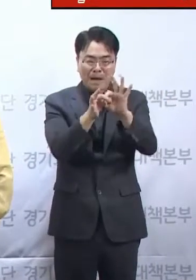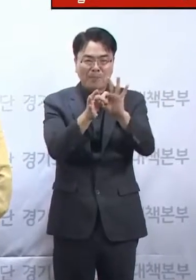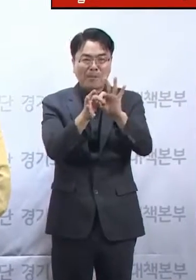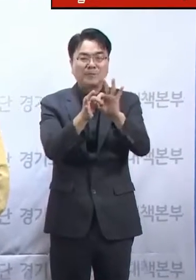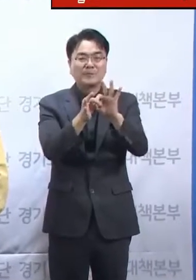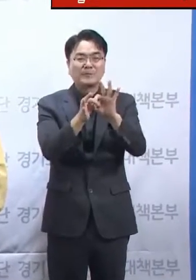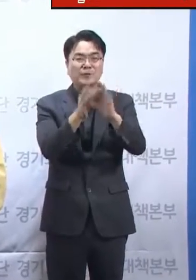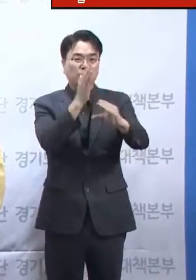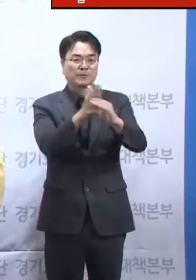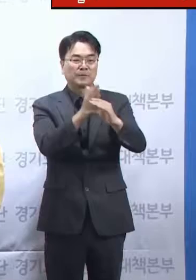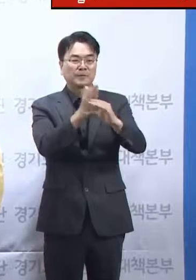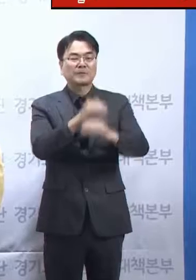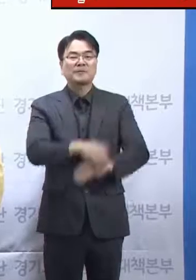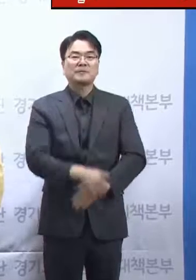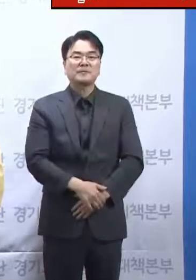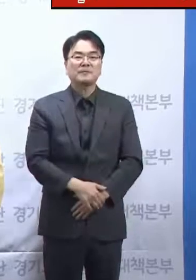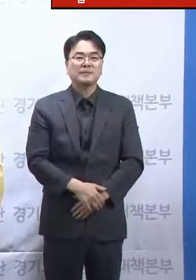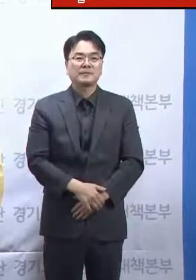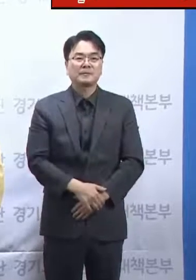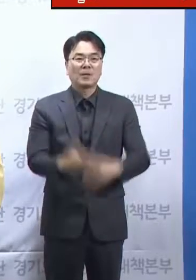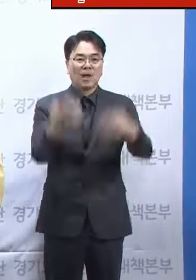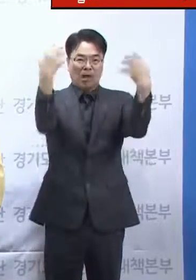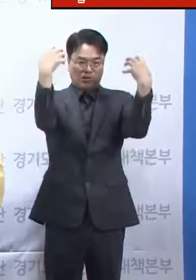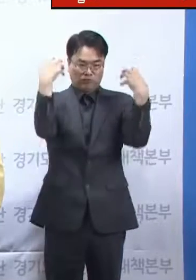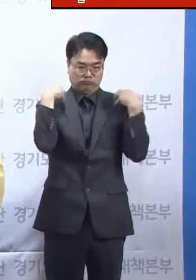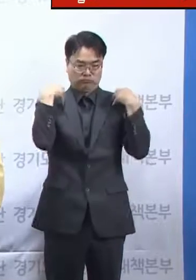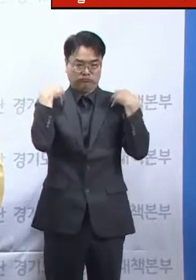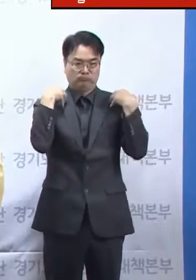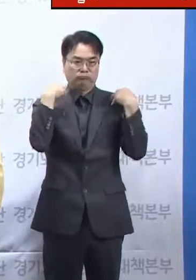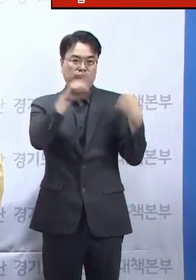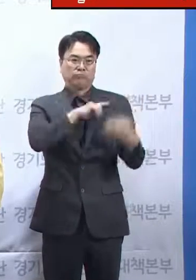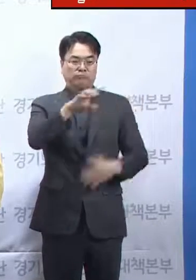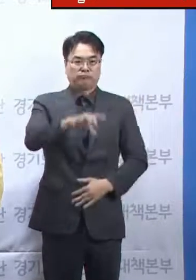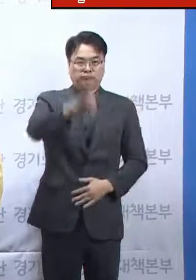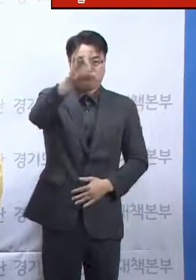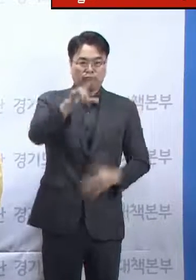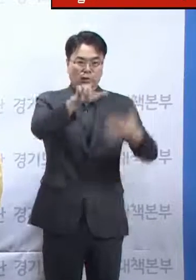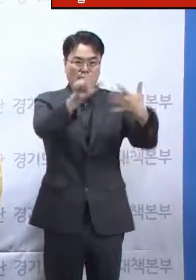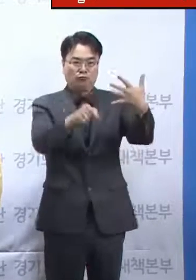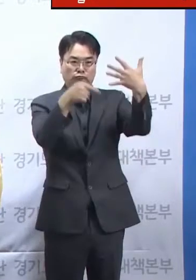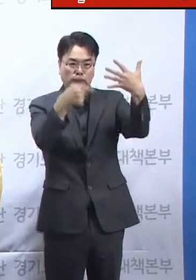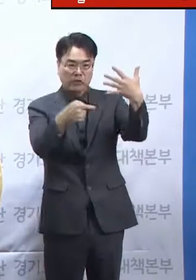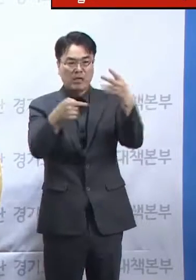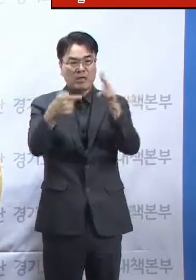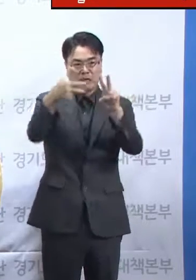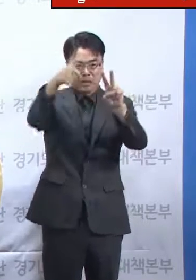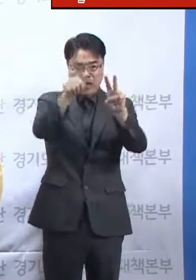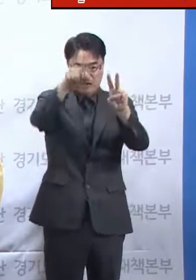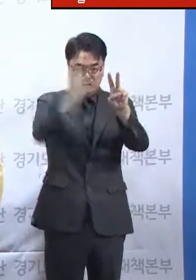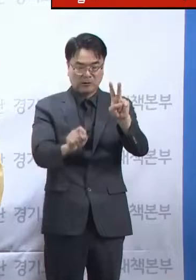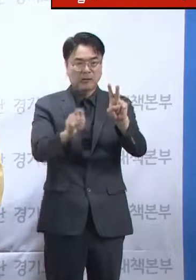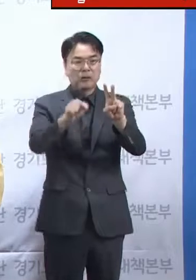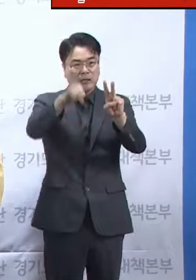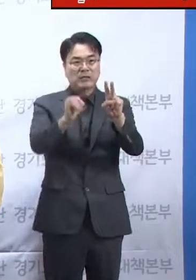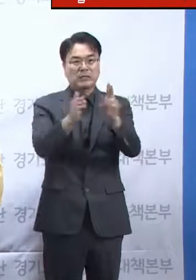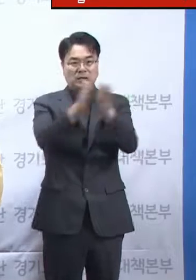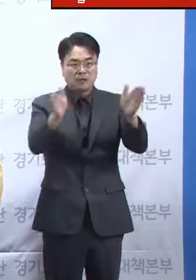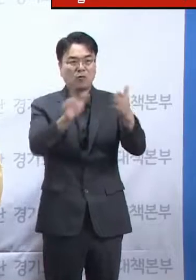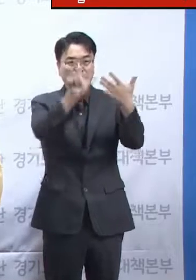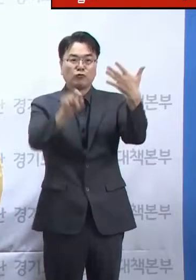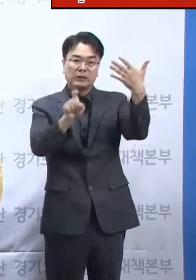왔고요. 우선 정부에서 정한 원칙 가운데 하나는 9월 1일 2학기가 시작되면 9월 11일까지